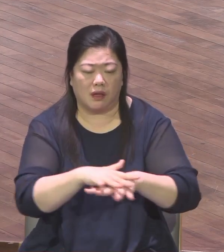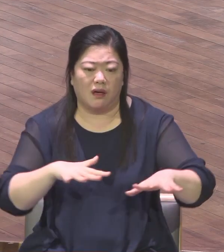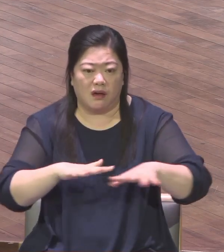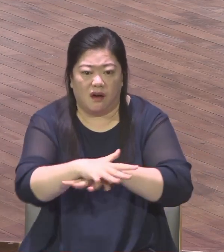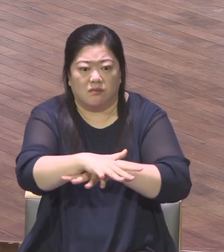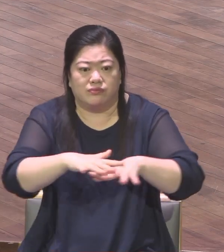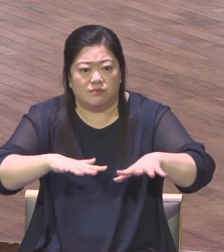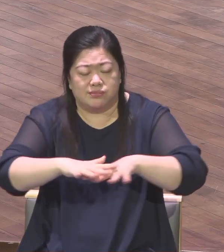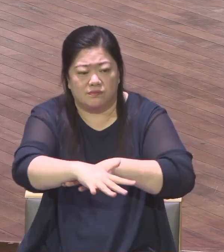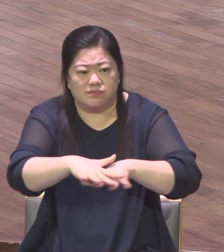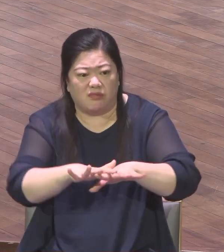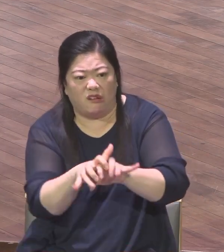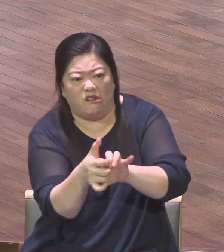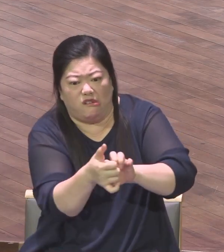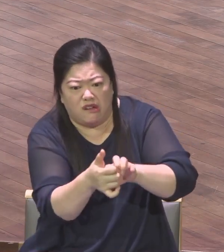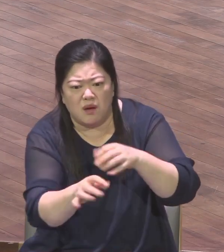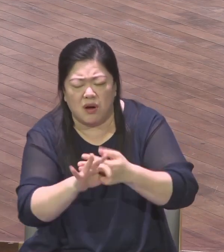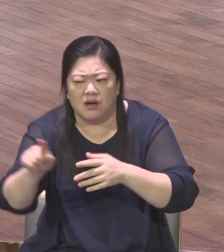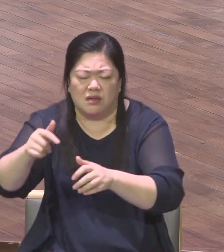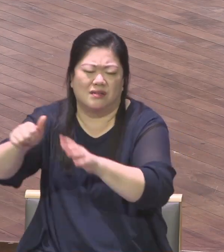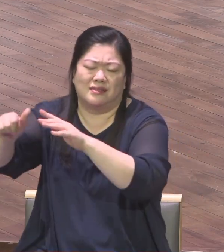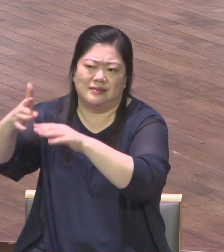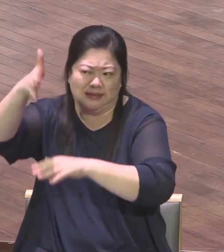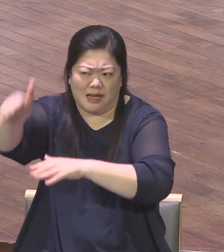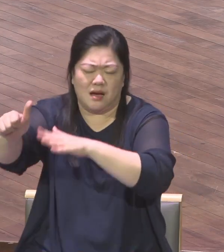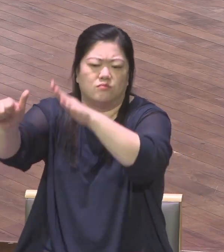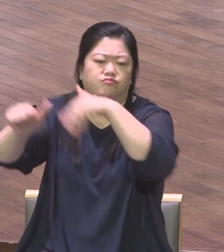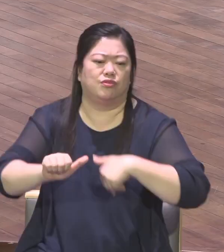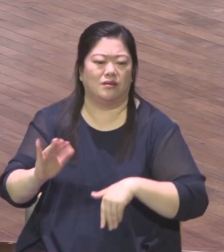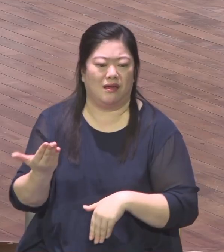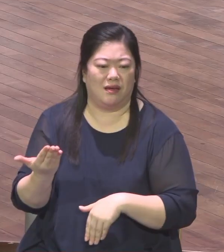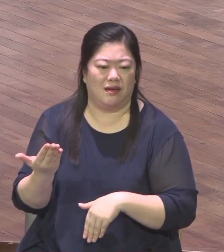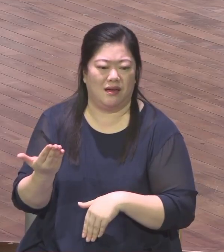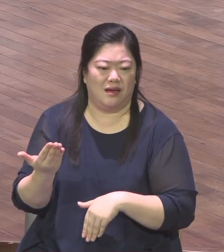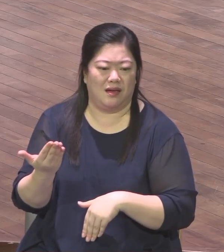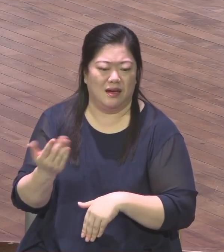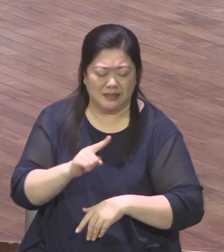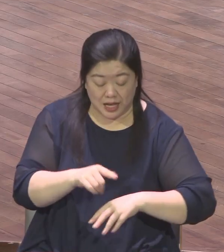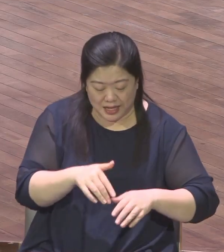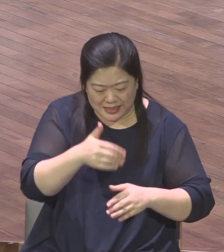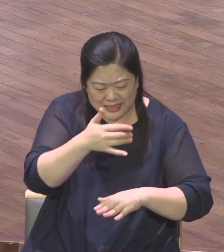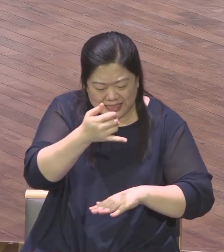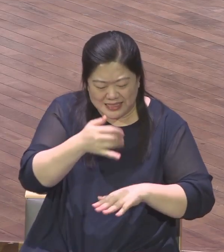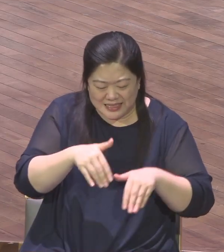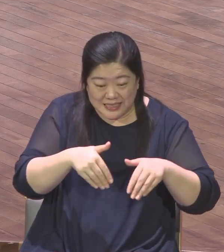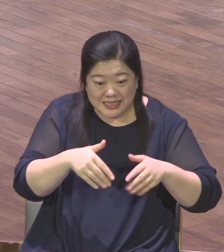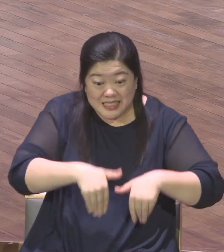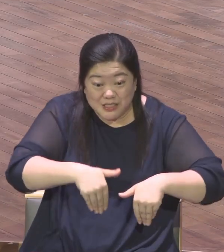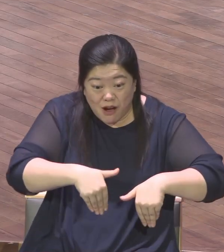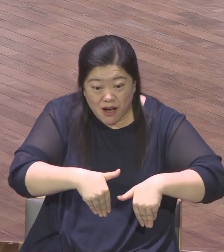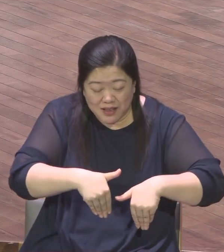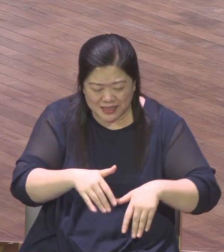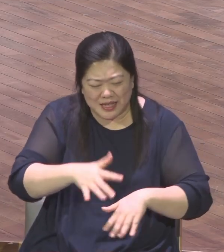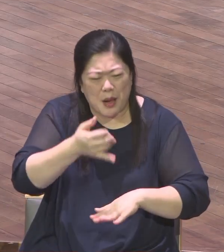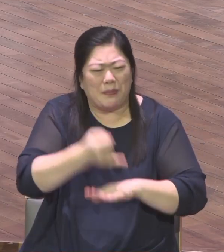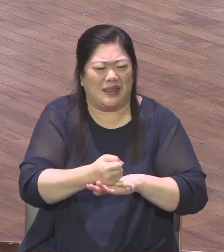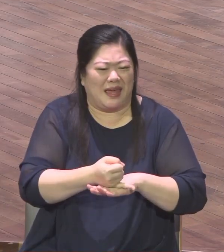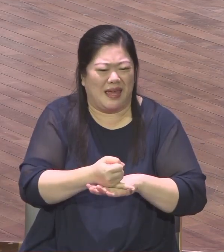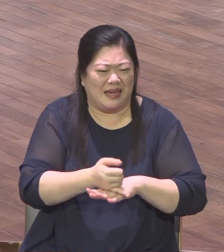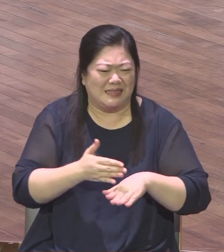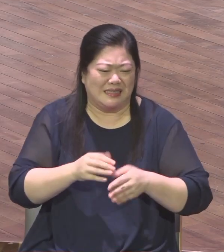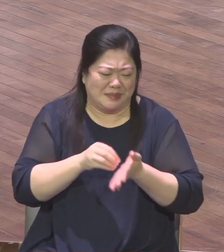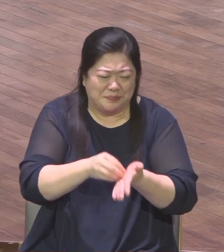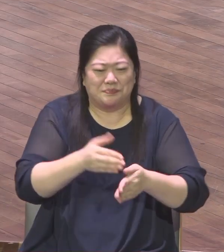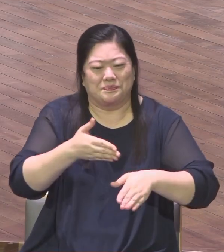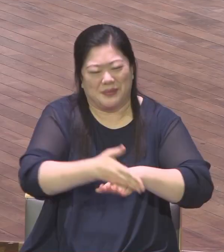새로 입사한 한 여공이 이 실 감는 일을 하다가 그만 실이 좀 엉켜 버렸어요. 자기가